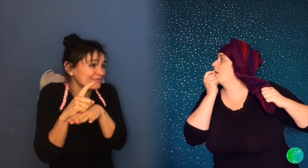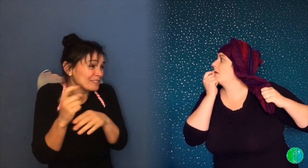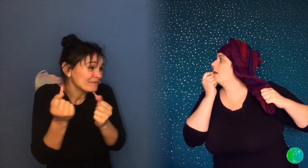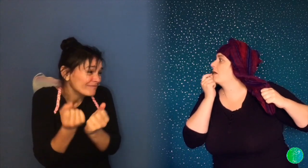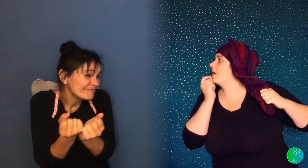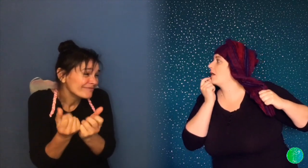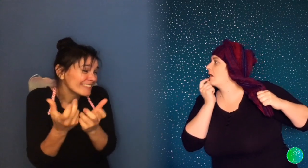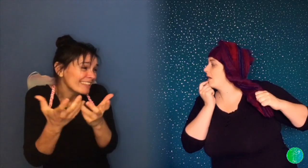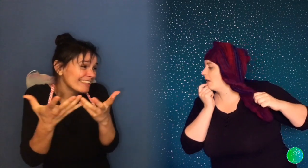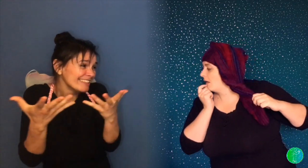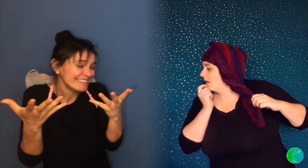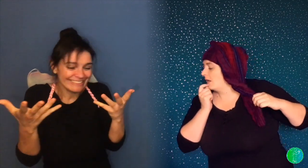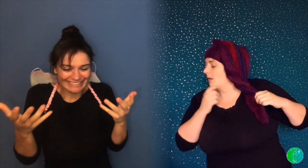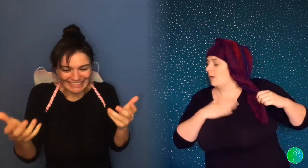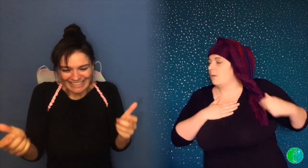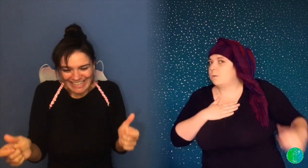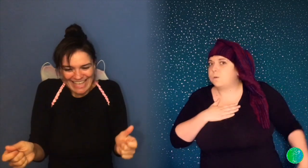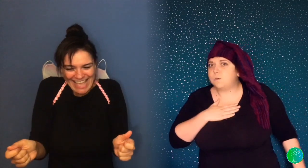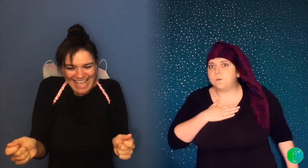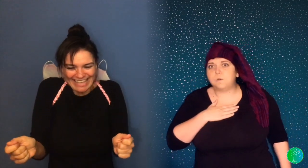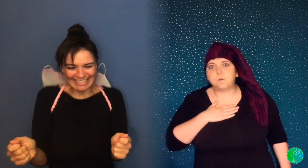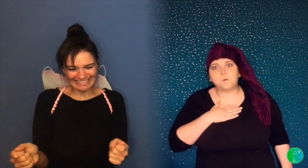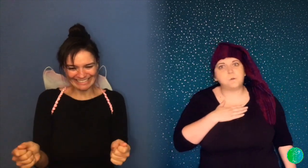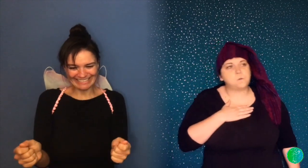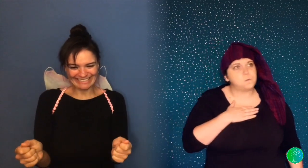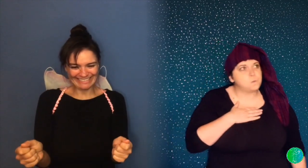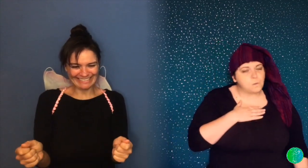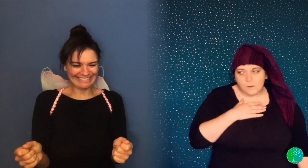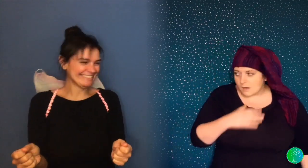Ma luciole! S'exclame la petite fée en riant.